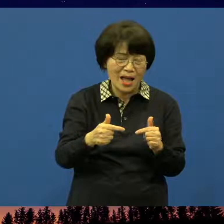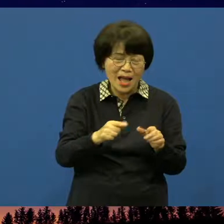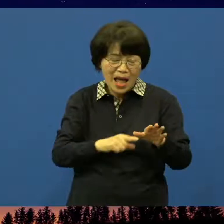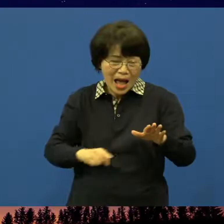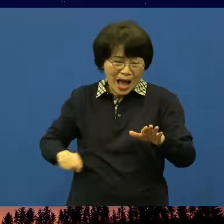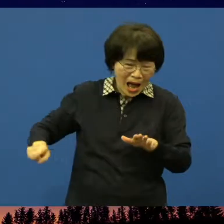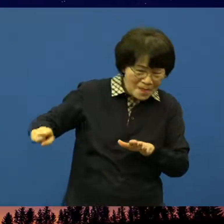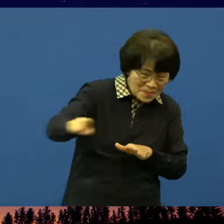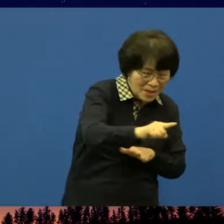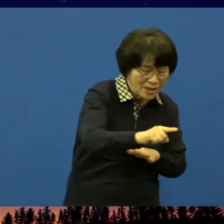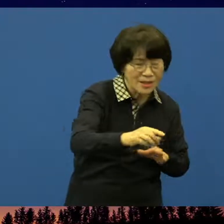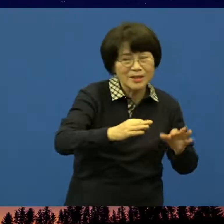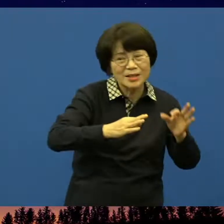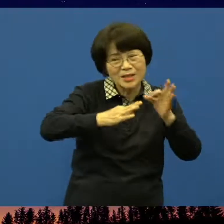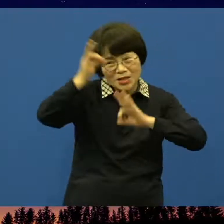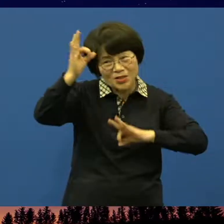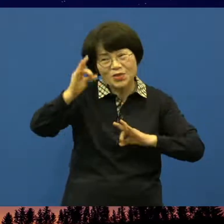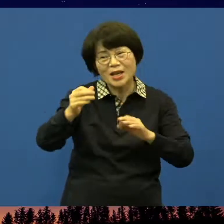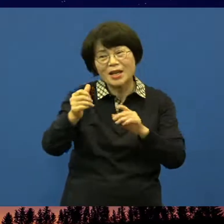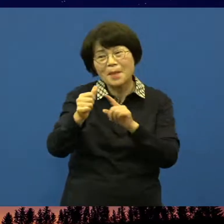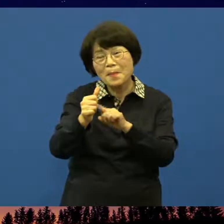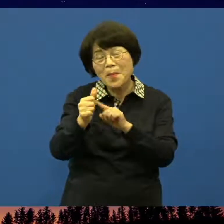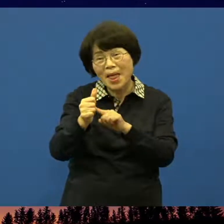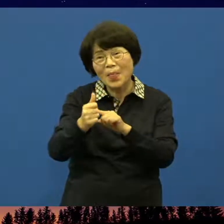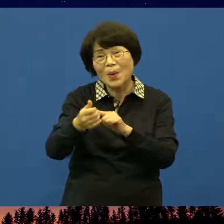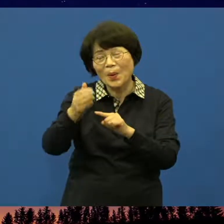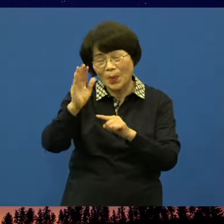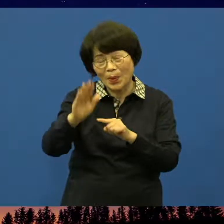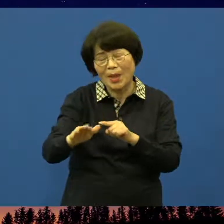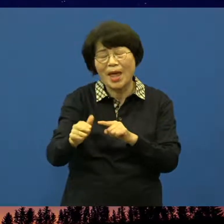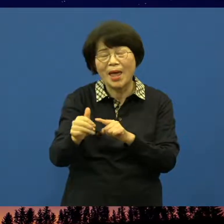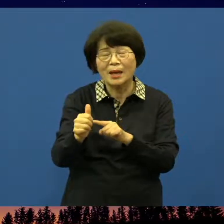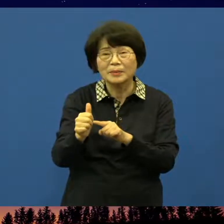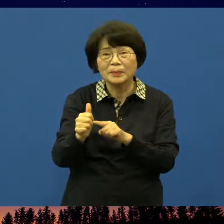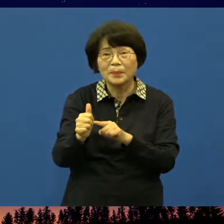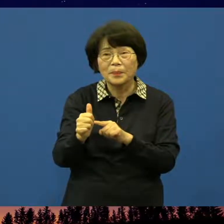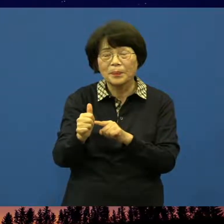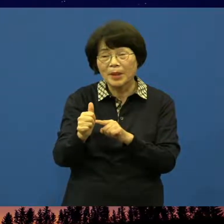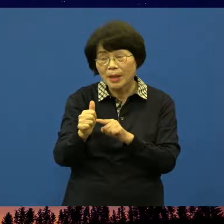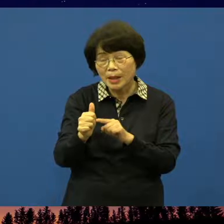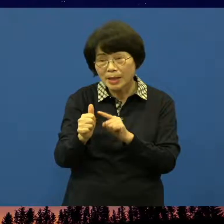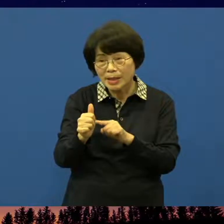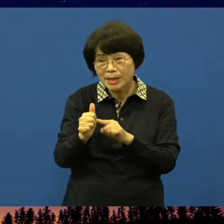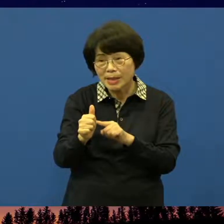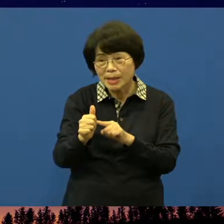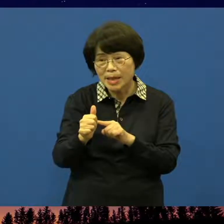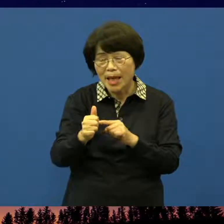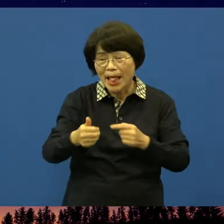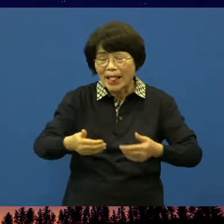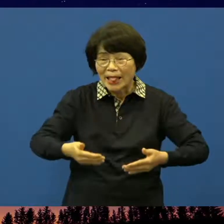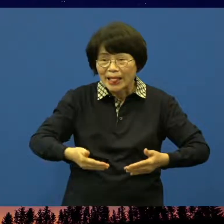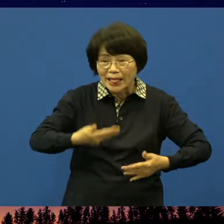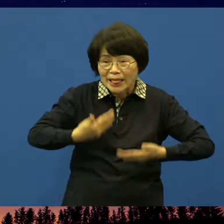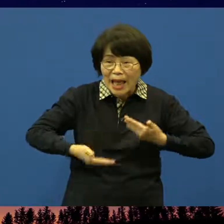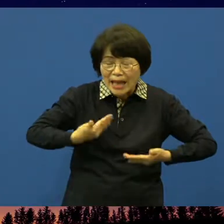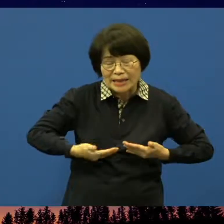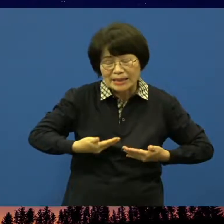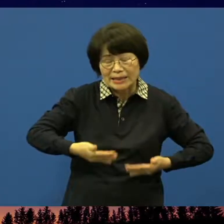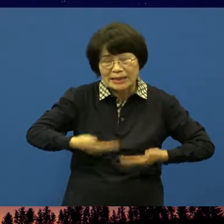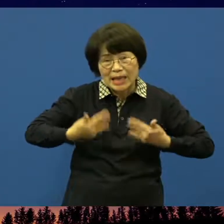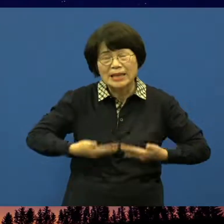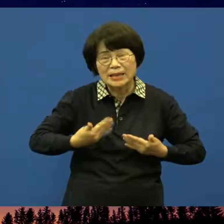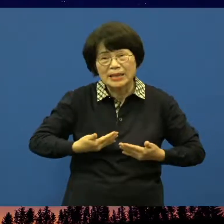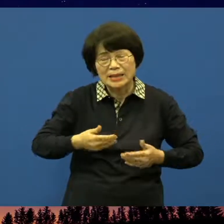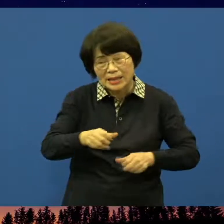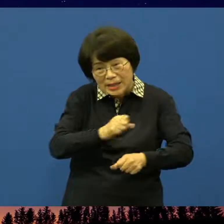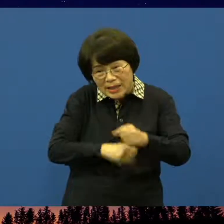앞장서서 실수를 하고 그랬어요. 근데 분명히 그게 약점이었습니다. 그러나 그게 뭐예요, 여러분? 다혈질의 특징이에요.